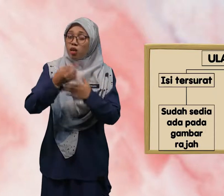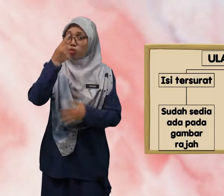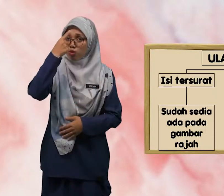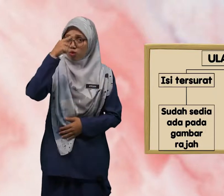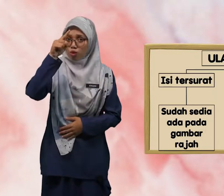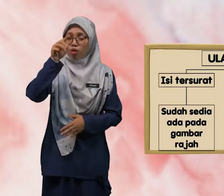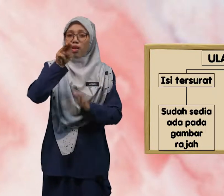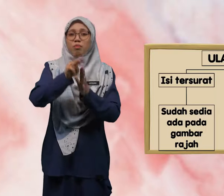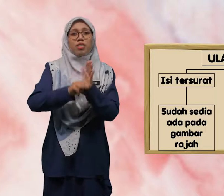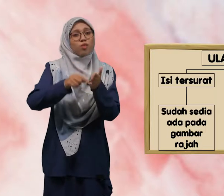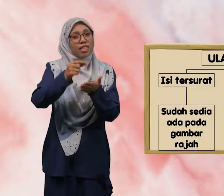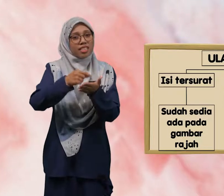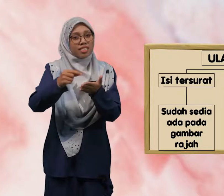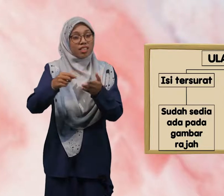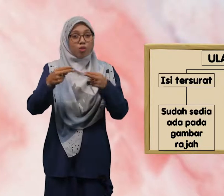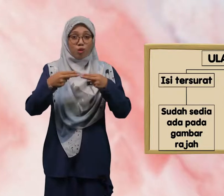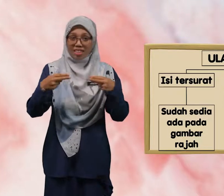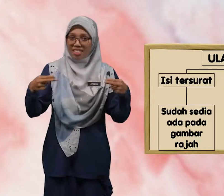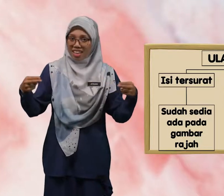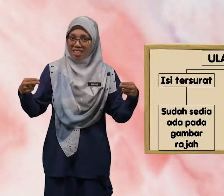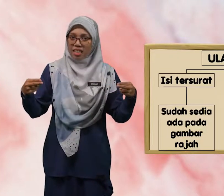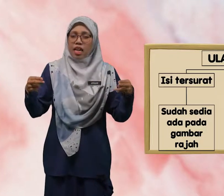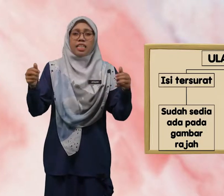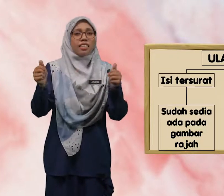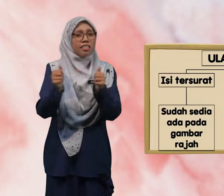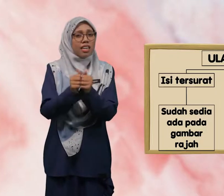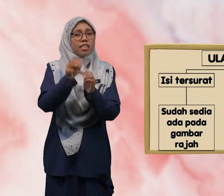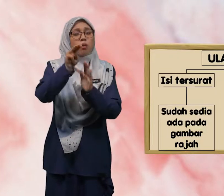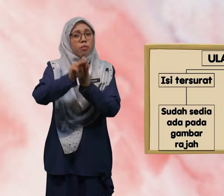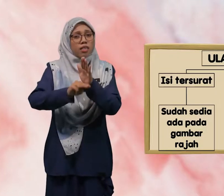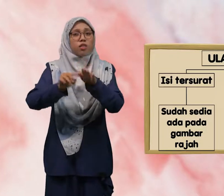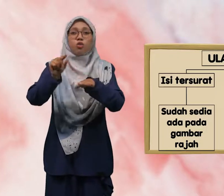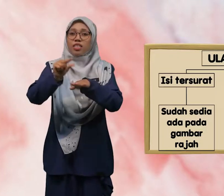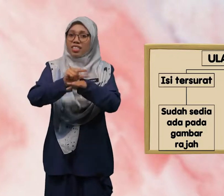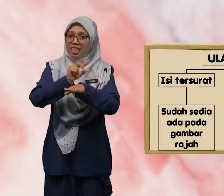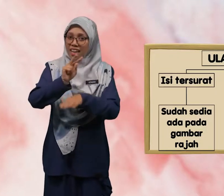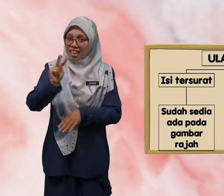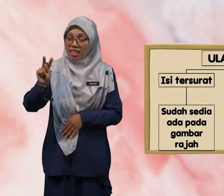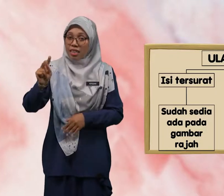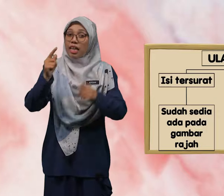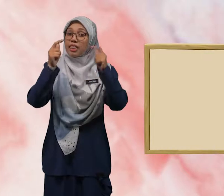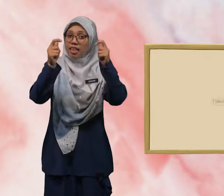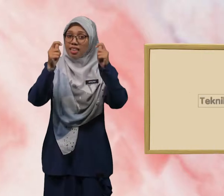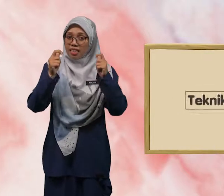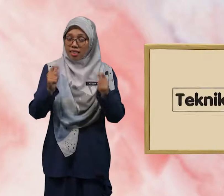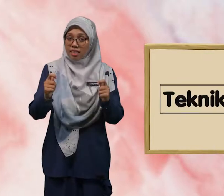untuk menulis ulasan dengan menggunakan teknik